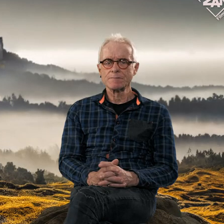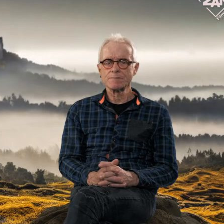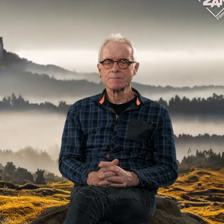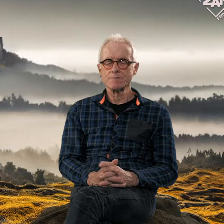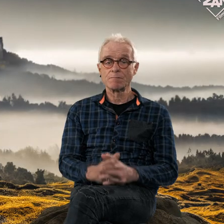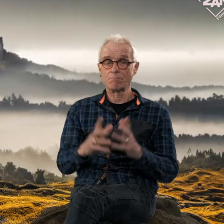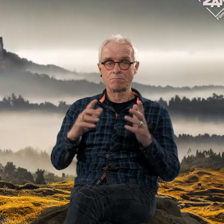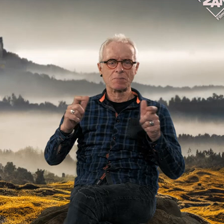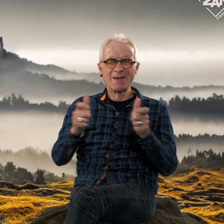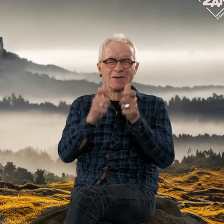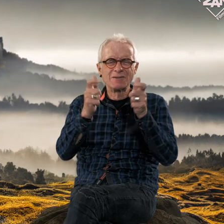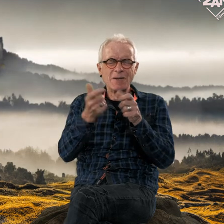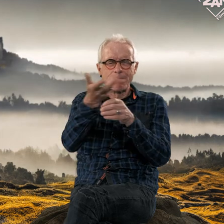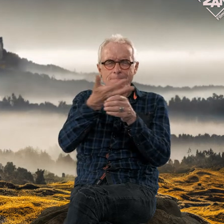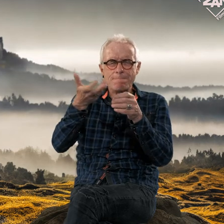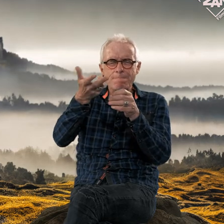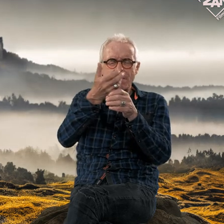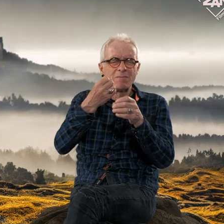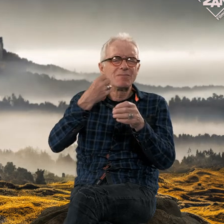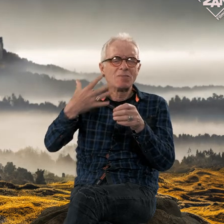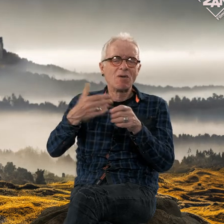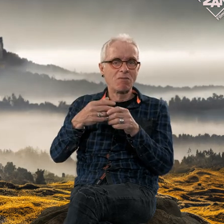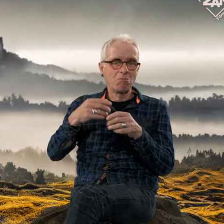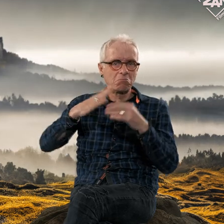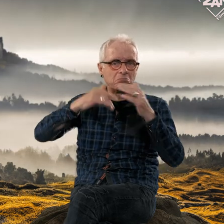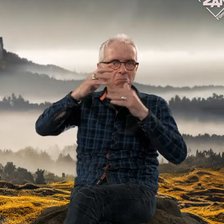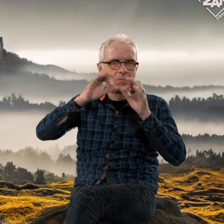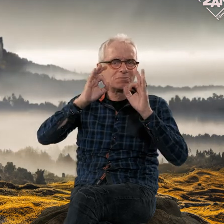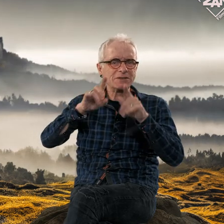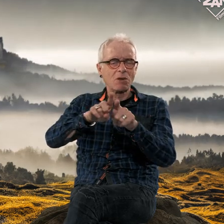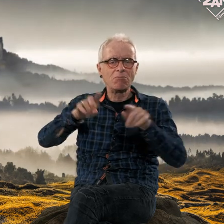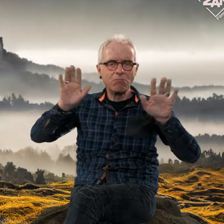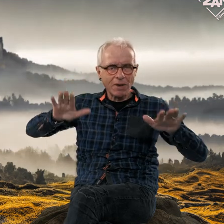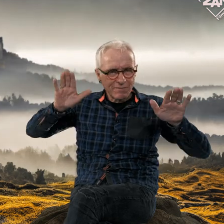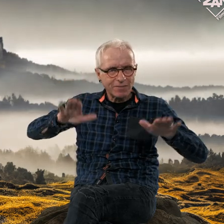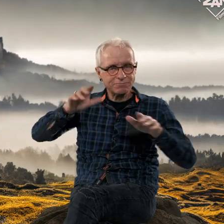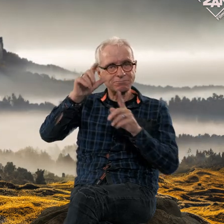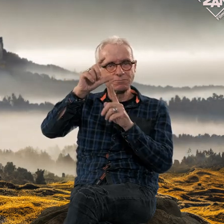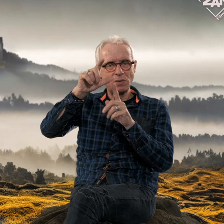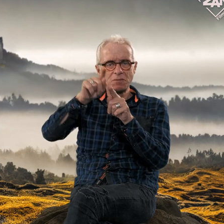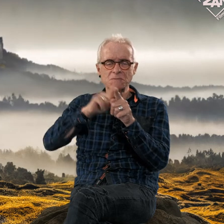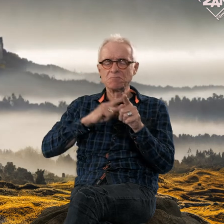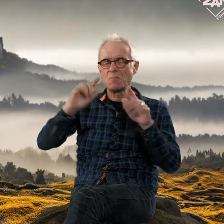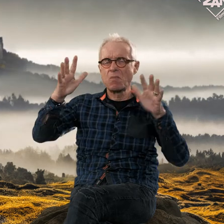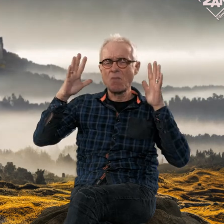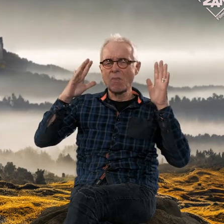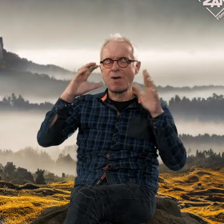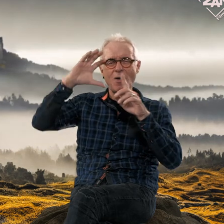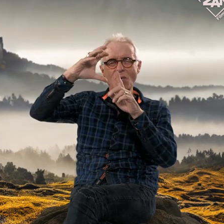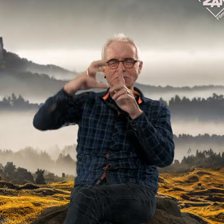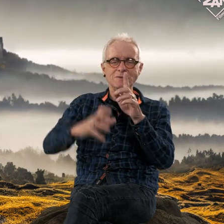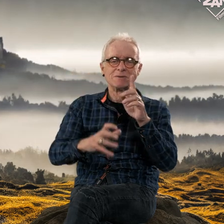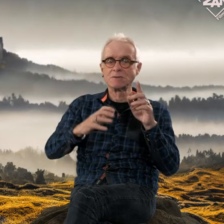C'était un palais de marbre blanc, bâti à la Moresque sur un promontoire dans un bois d'oranger. Des terrasses de fleurs